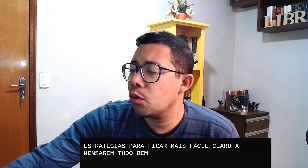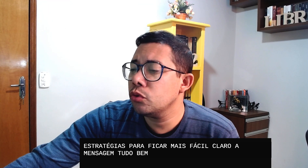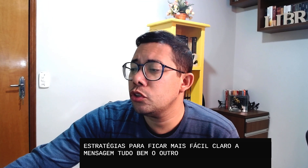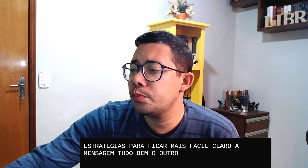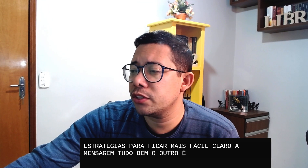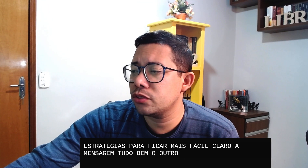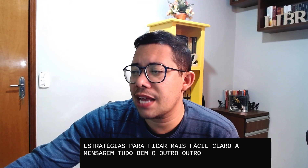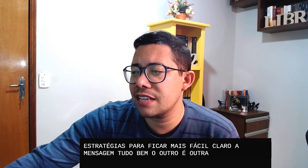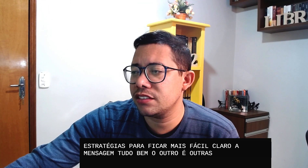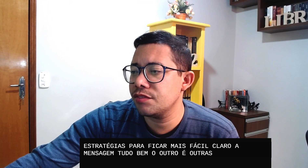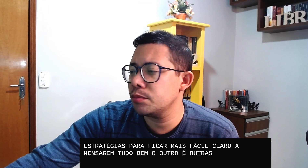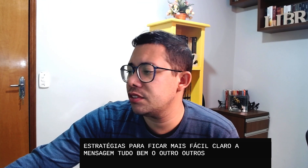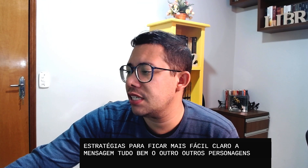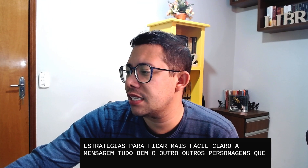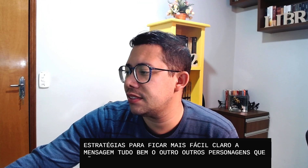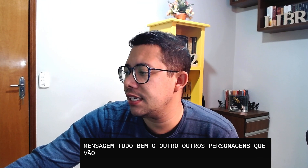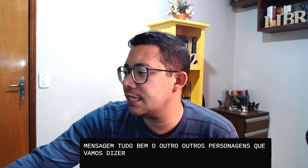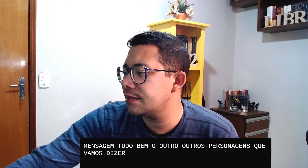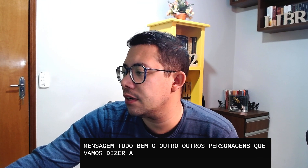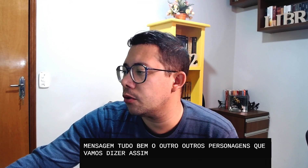Outros personagens que vamos dizer assim que são